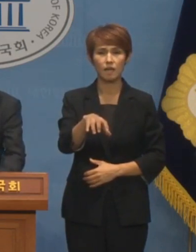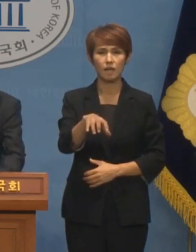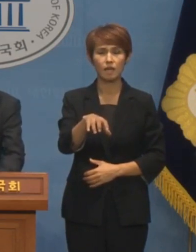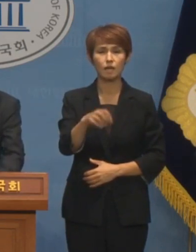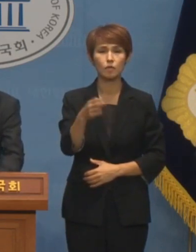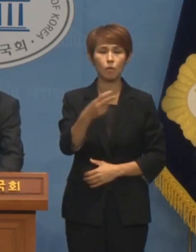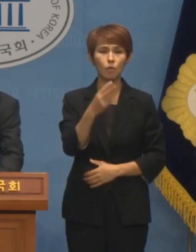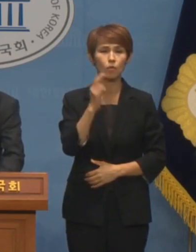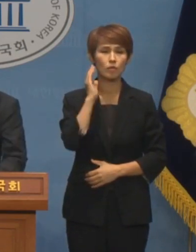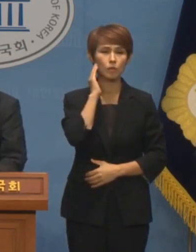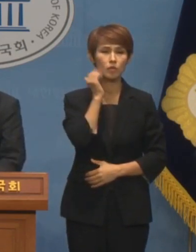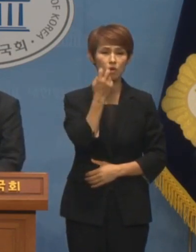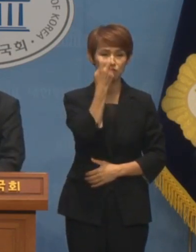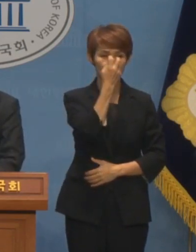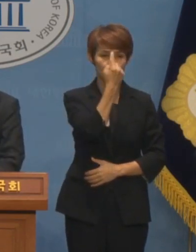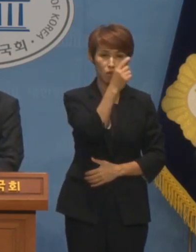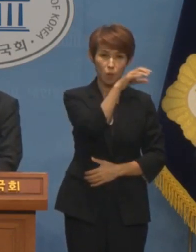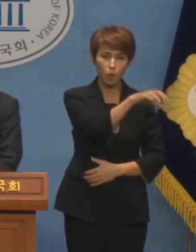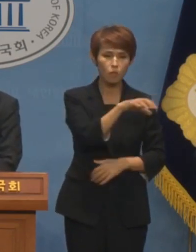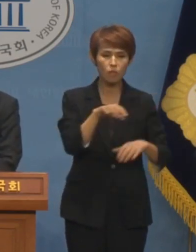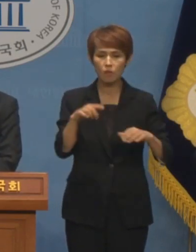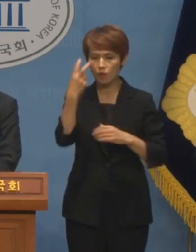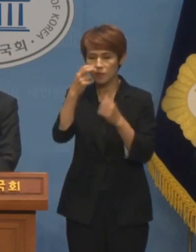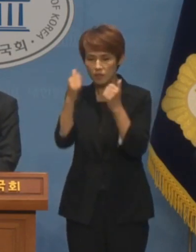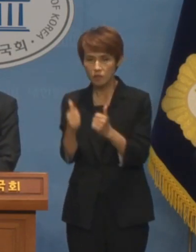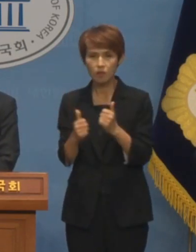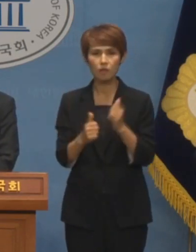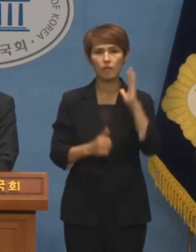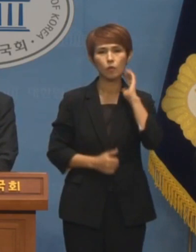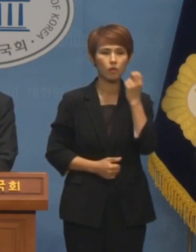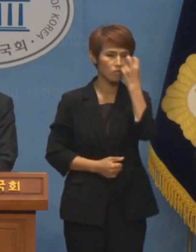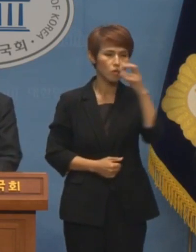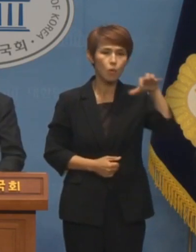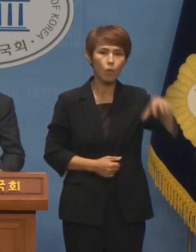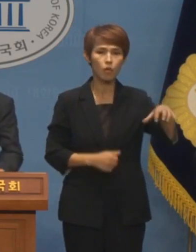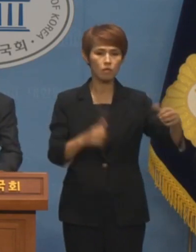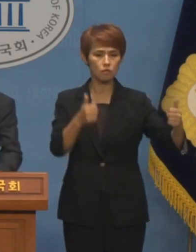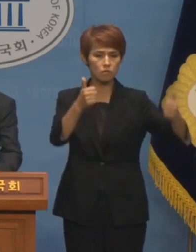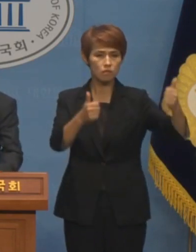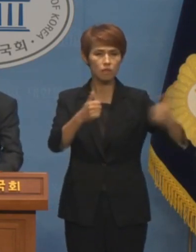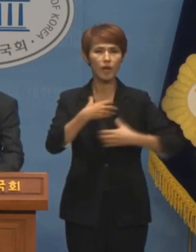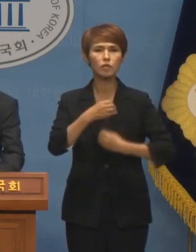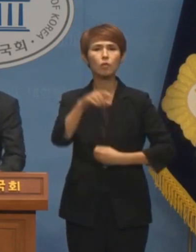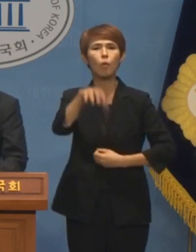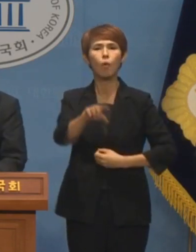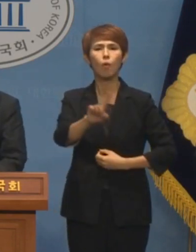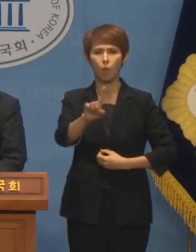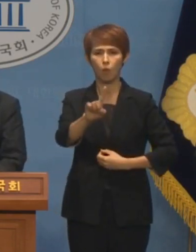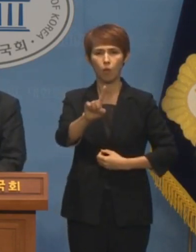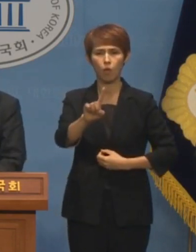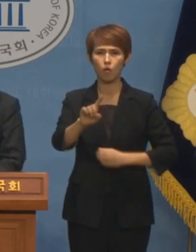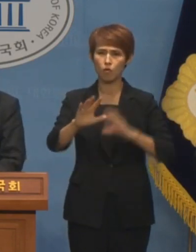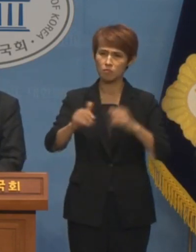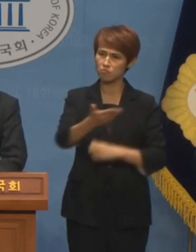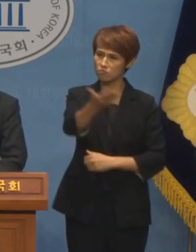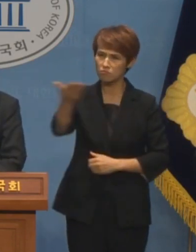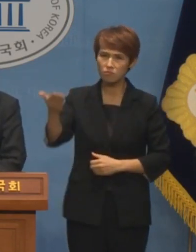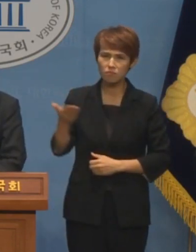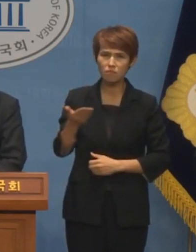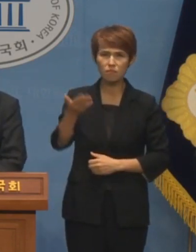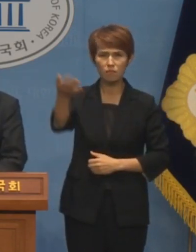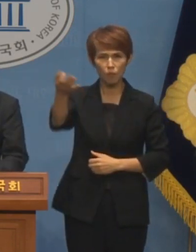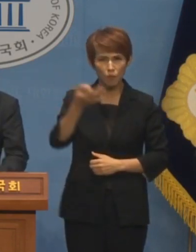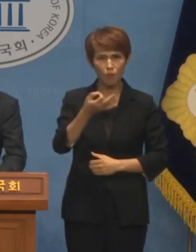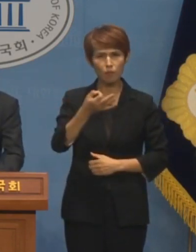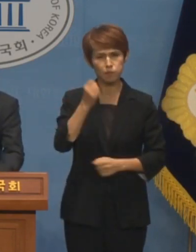부속실 경호와 안전에 어느 쪽이 더 안전하다고 생각할지는 국민들이 판단하실